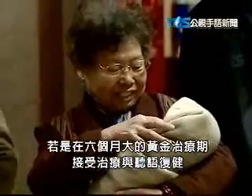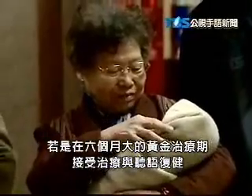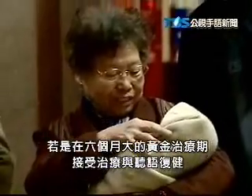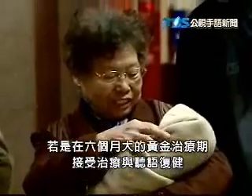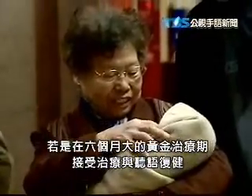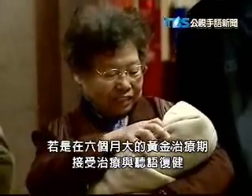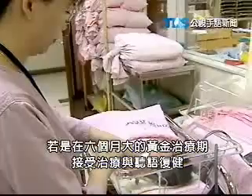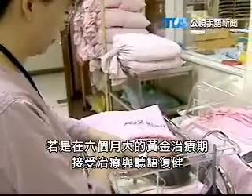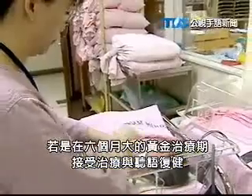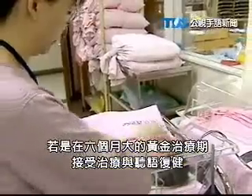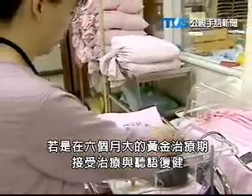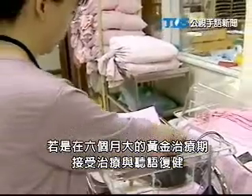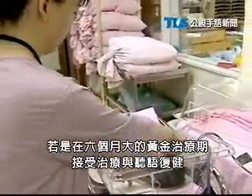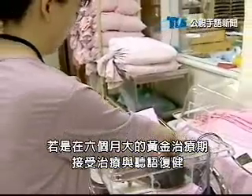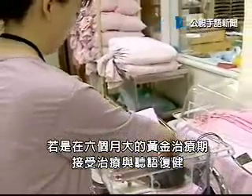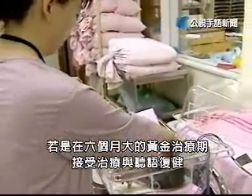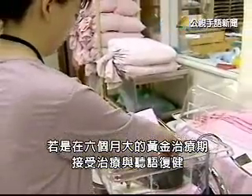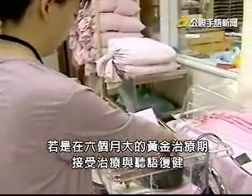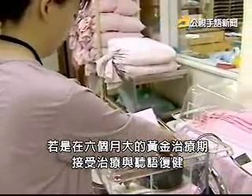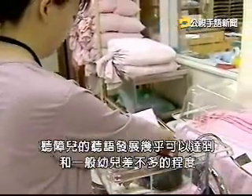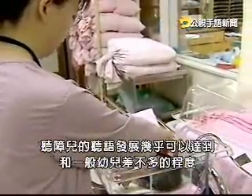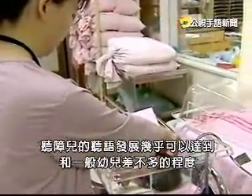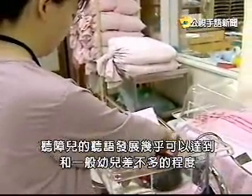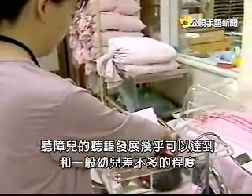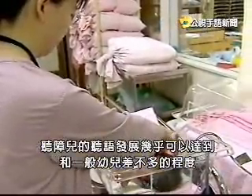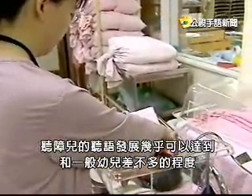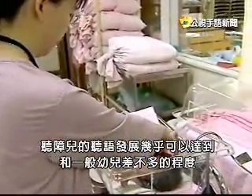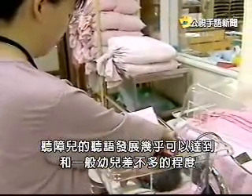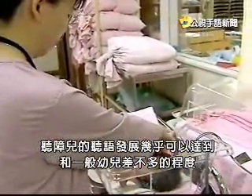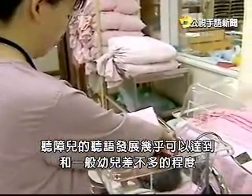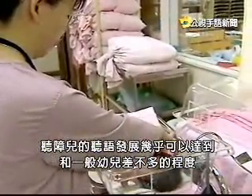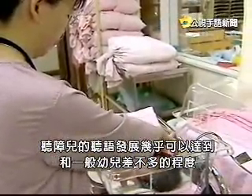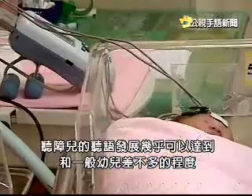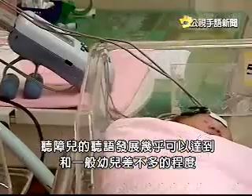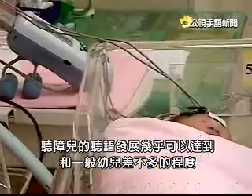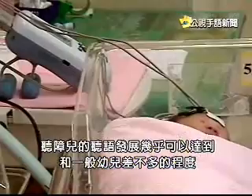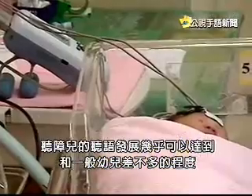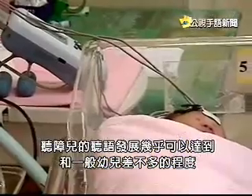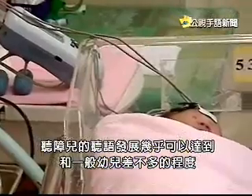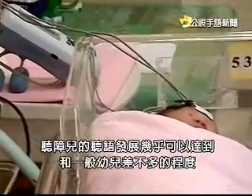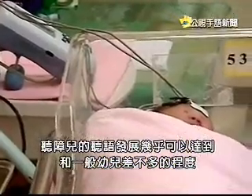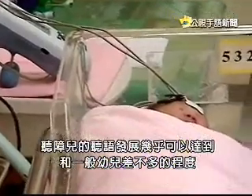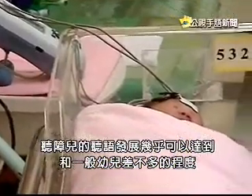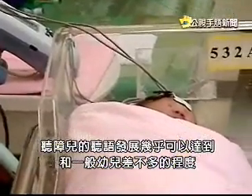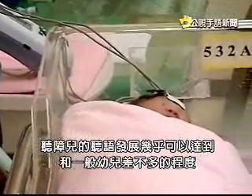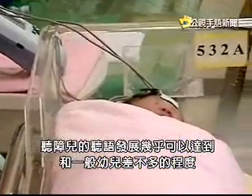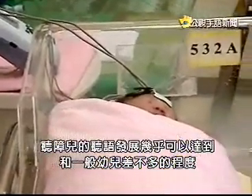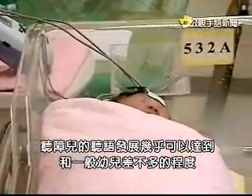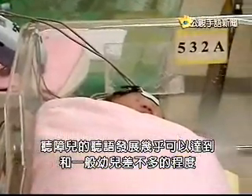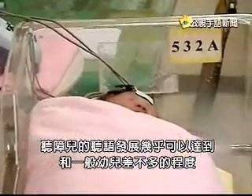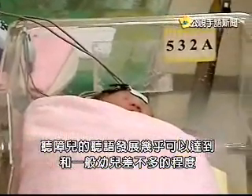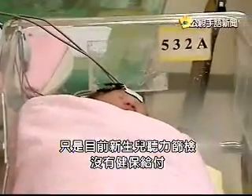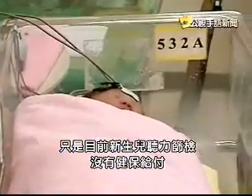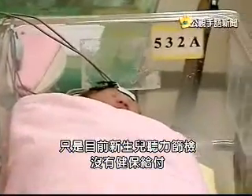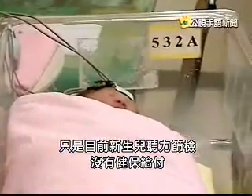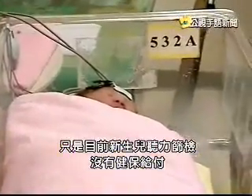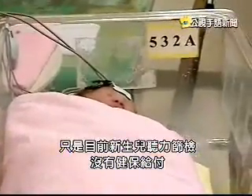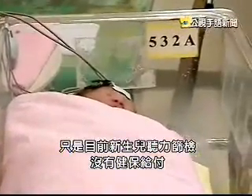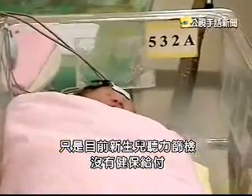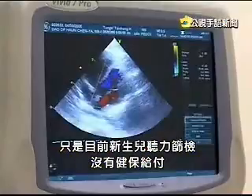治疗期接受治疗与听语复健，听障儿的听语发展几乎可以达到和一般幼儿差不多的程度。只是目前新生儿听力